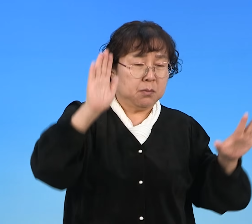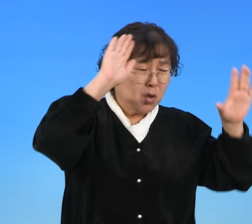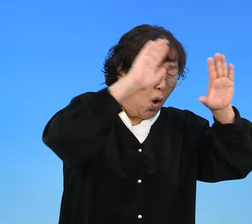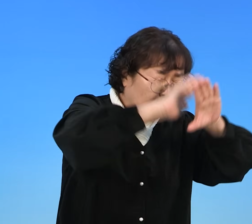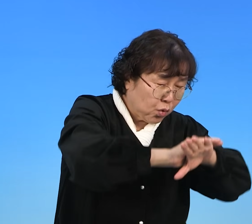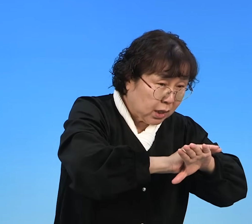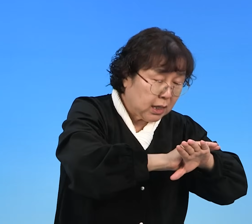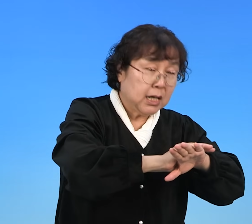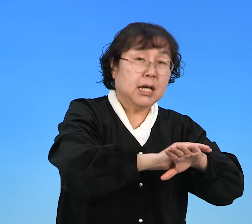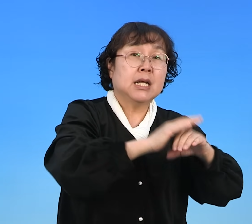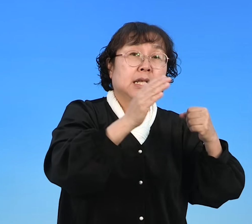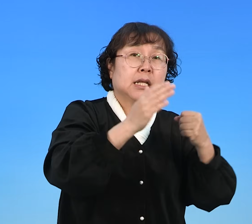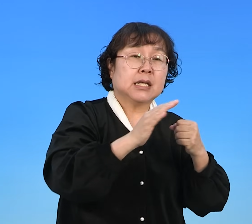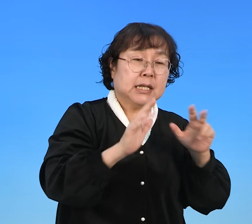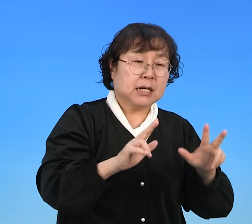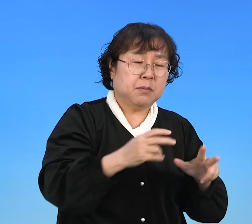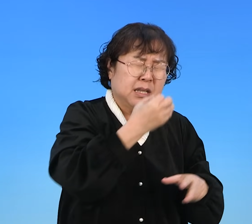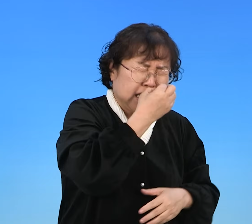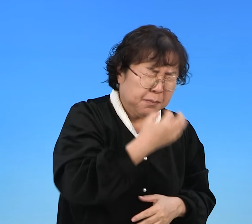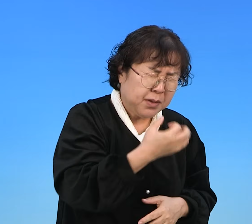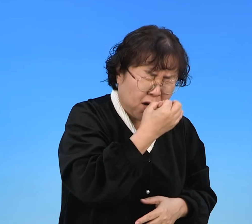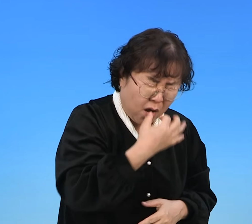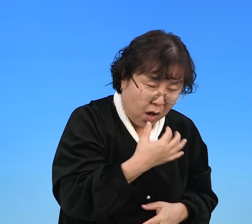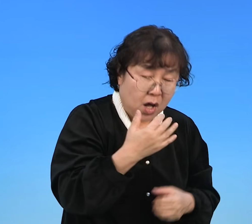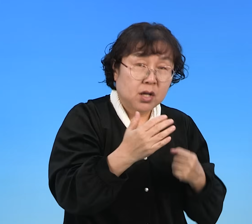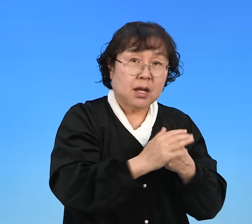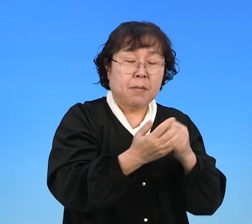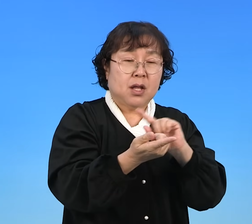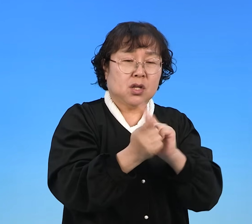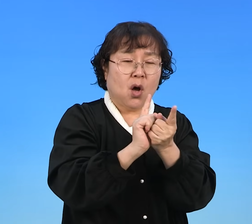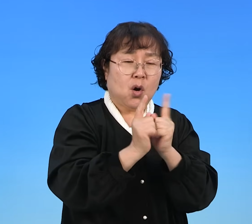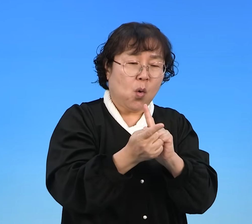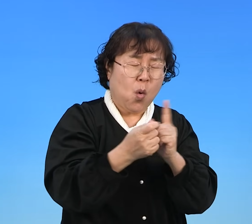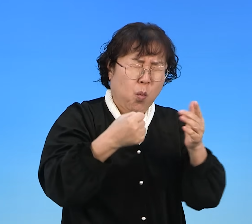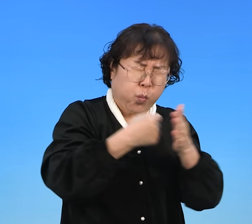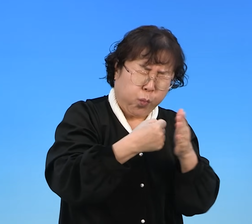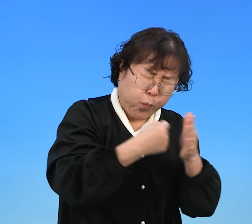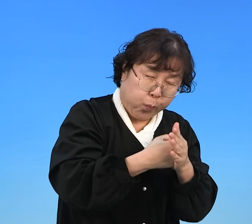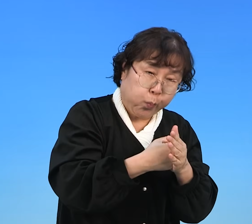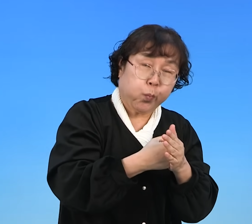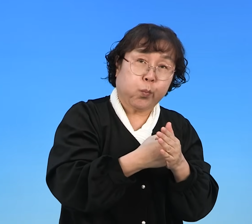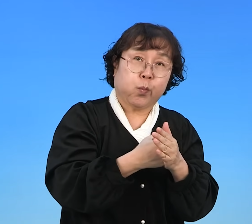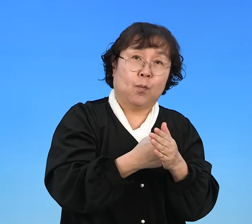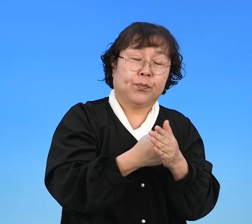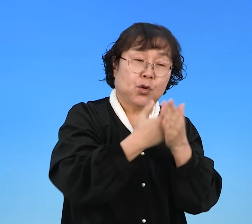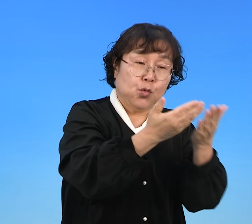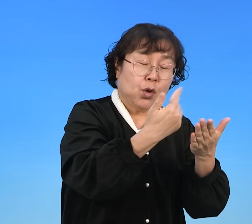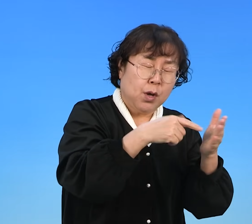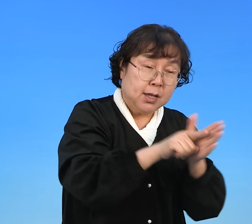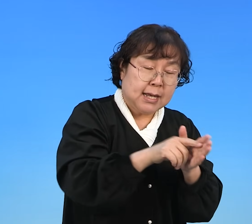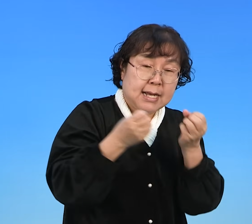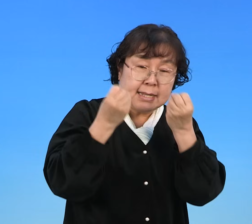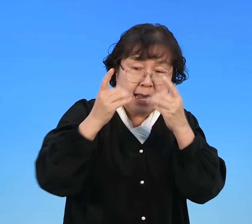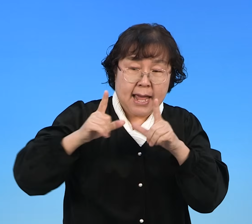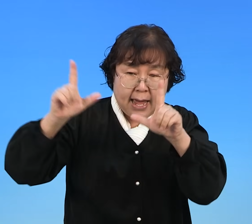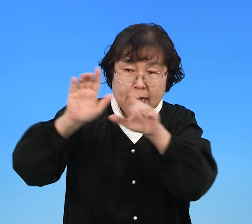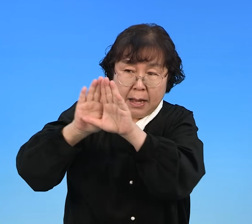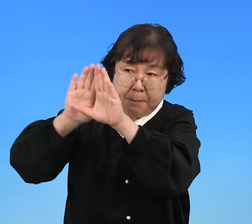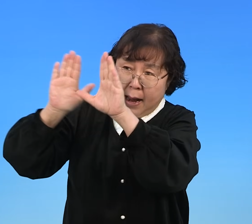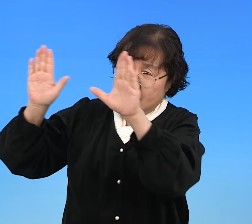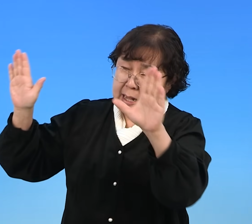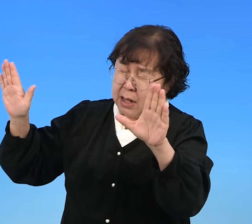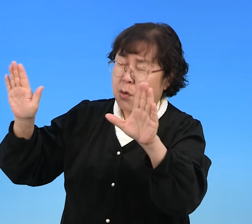지금이 어둡다는 거잖아요. 지금이 우울하고 힘드니까 서로 용기를 주느라 득담을 하느라 이제 새해가